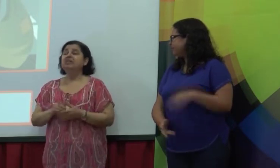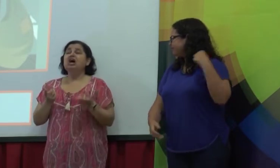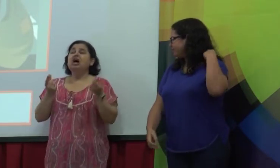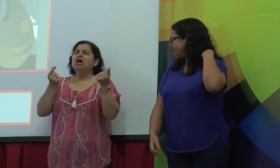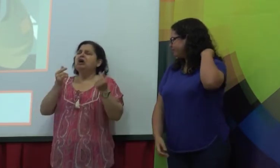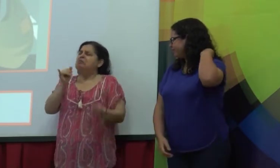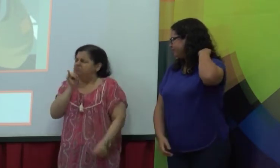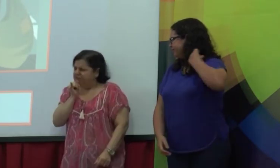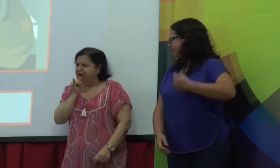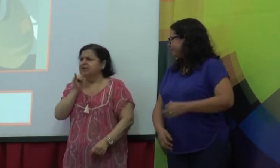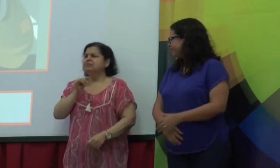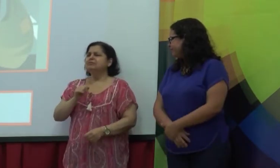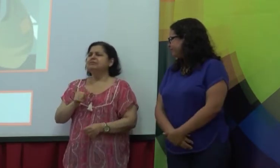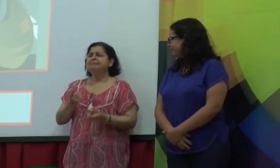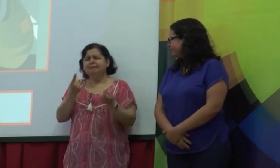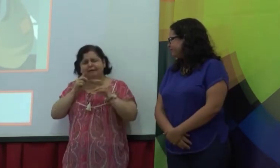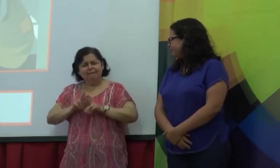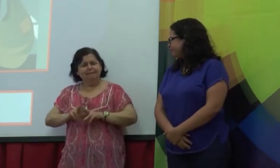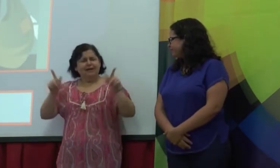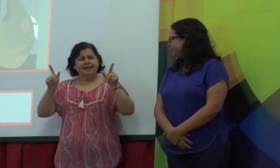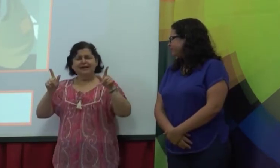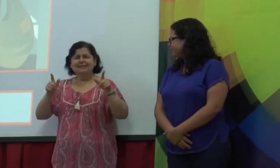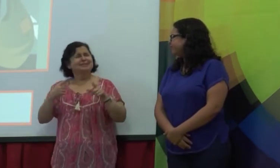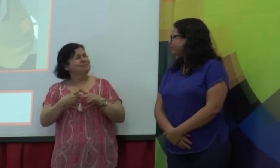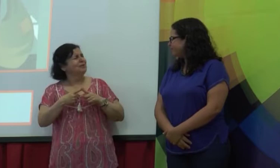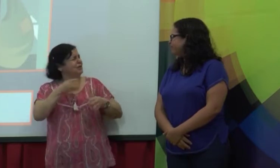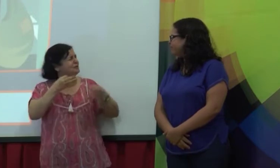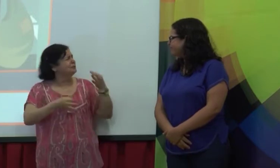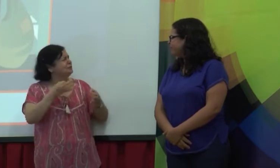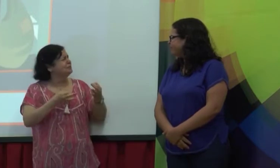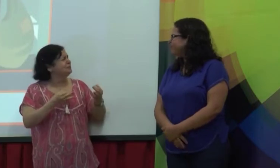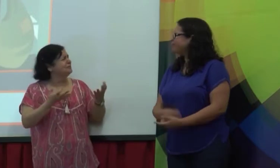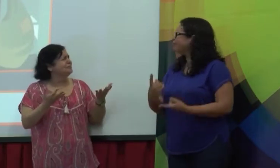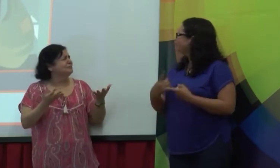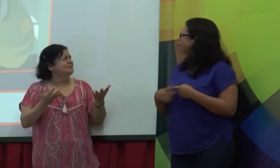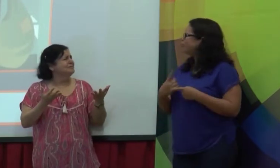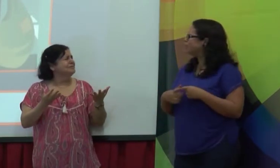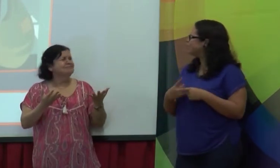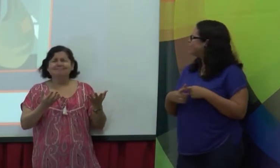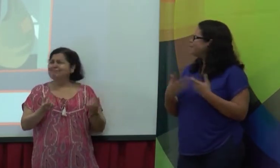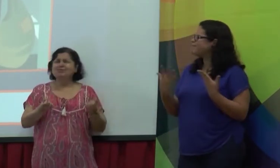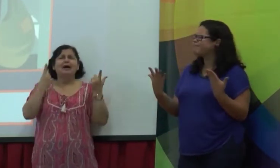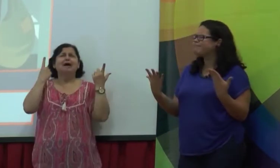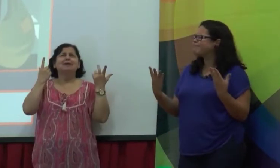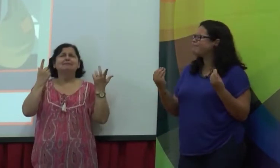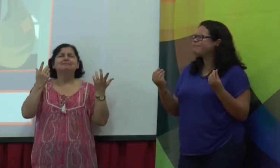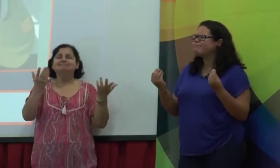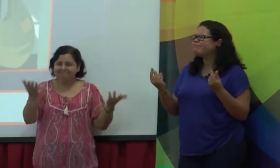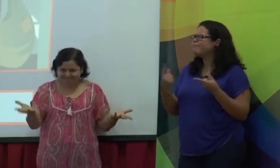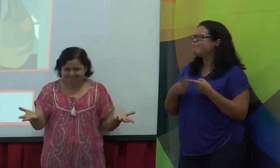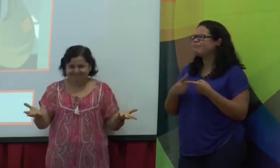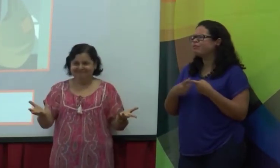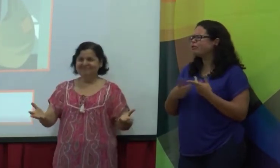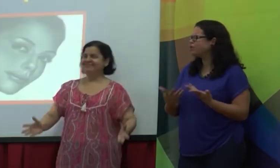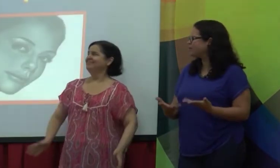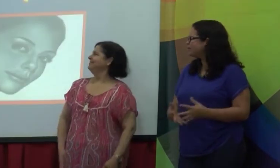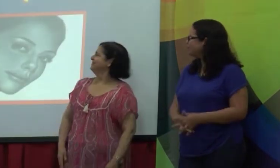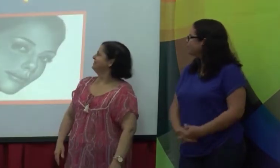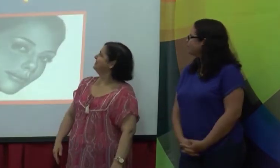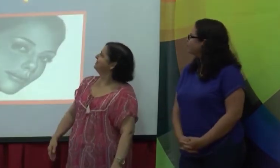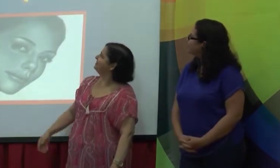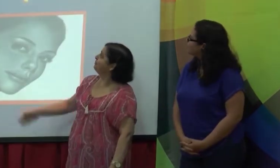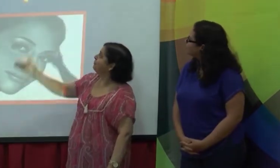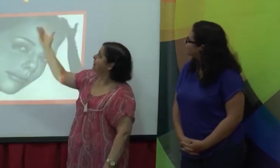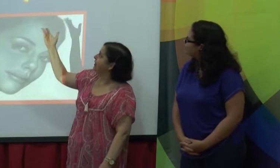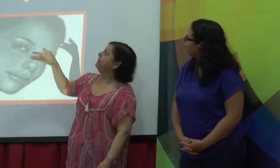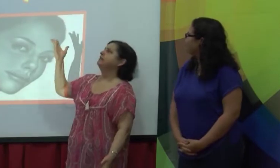Existe pobre feliz? Existe. Existe rico triste? Existe. Existe toda essa diferença. Isso é justiça? Vamos